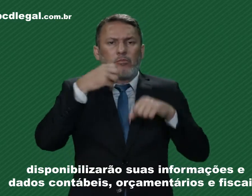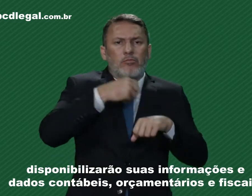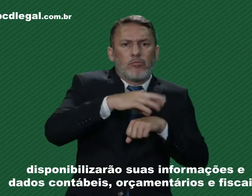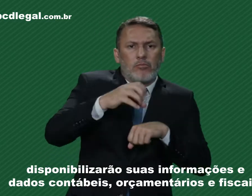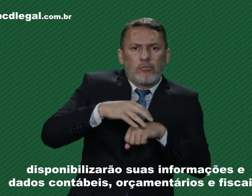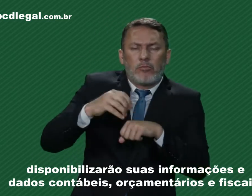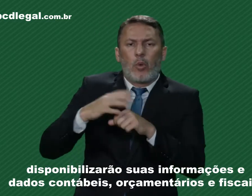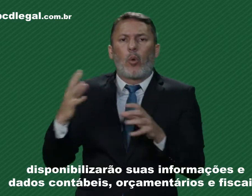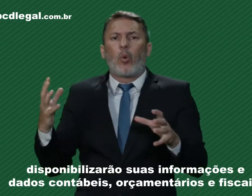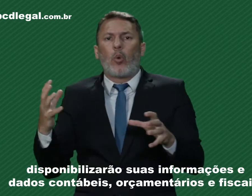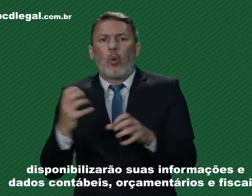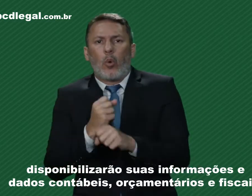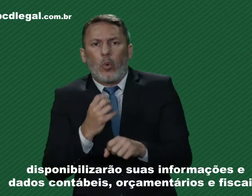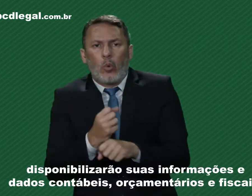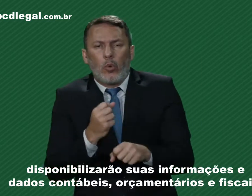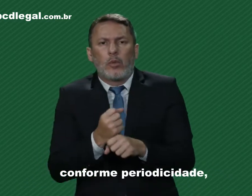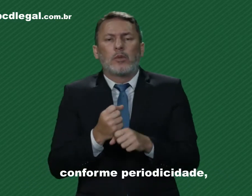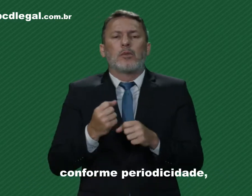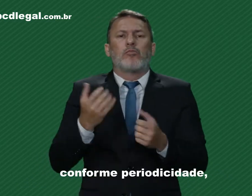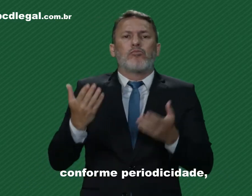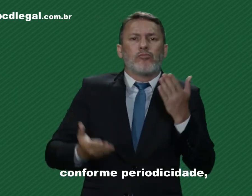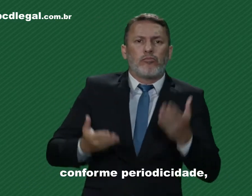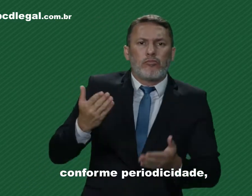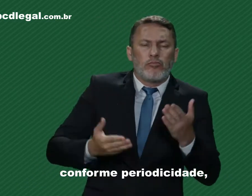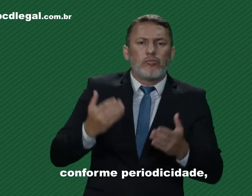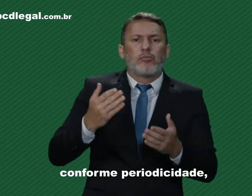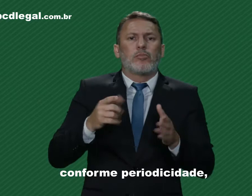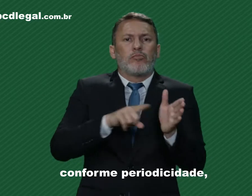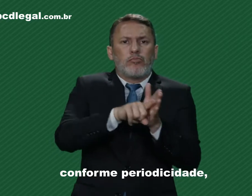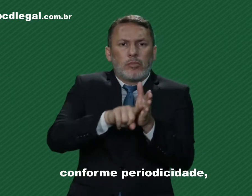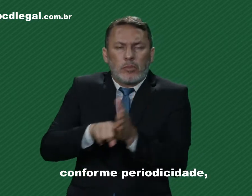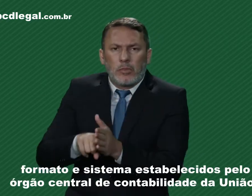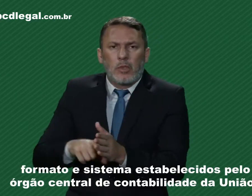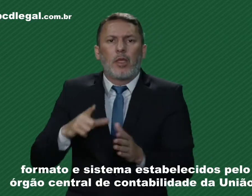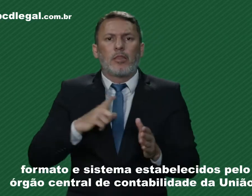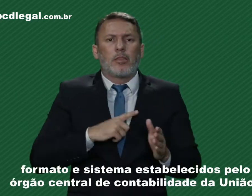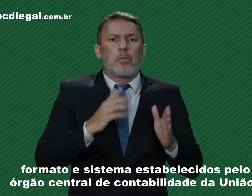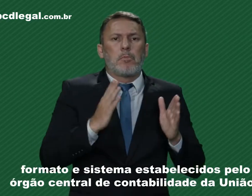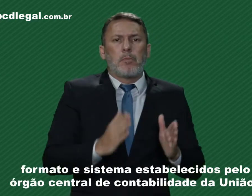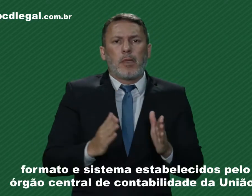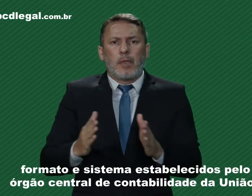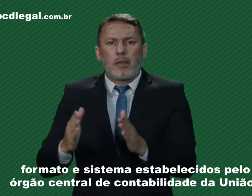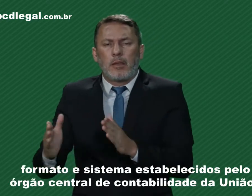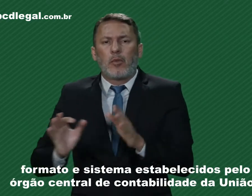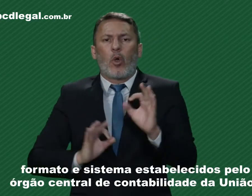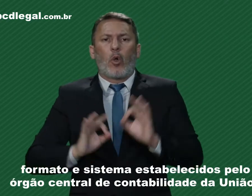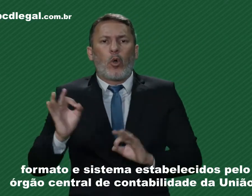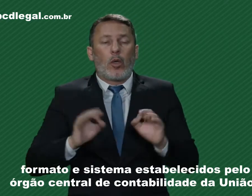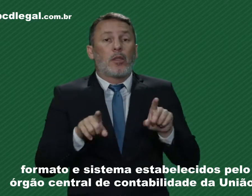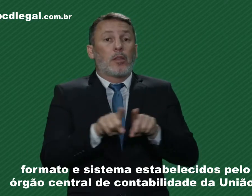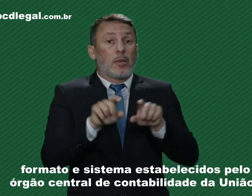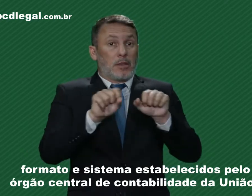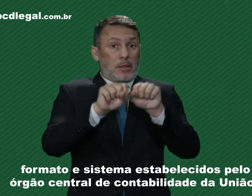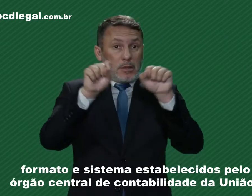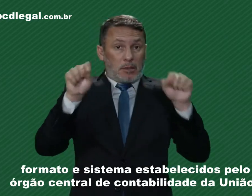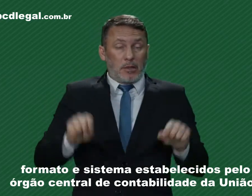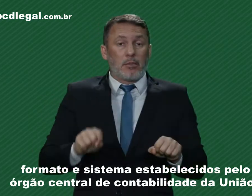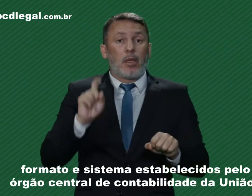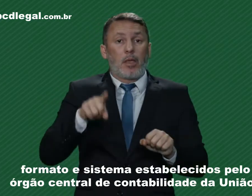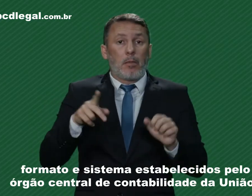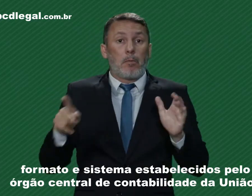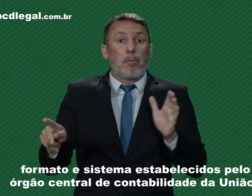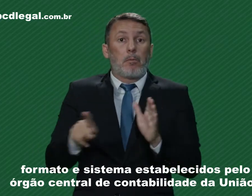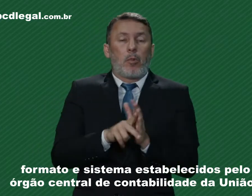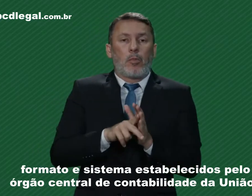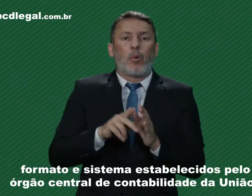contábeis, orçamentários e fiscais, conforme periodicidade, formato e sistema estabelecidos pelo órgão